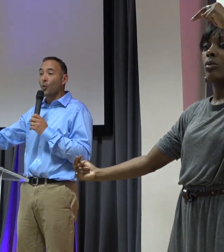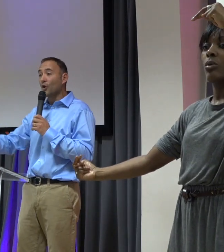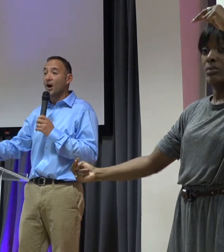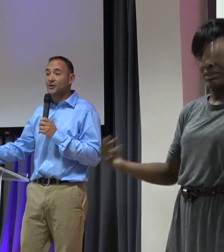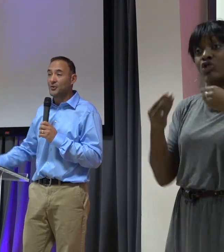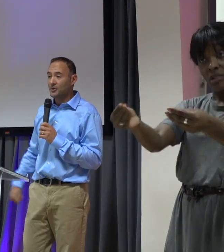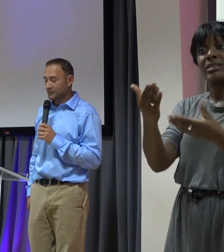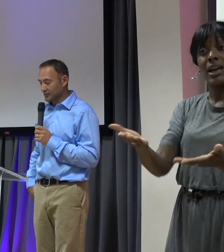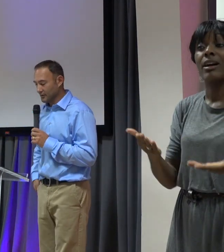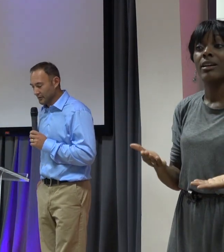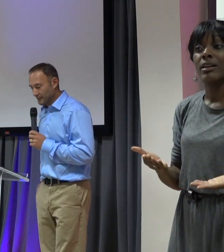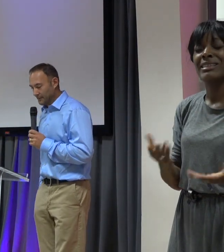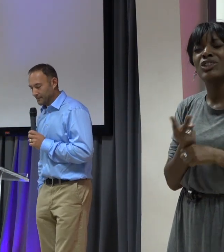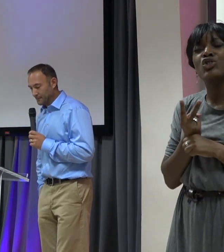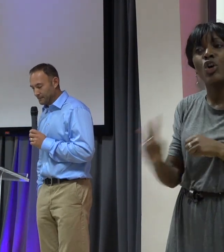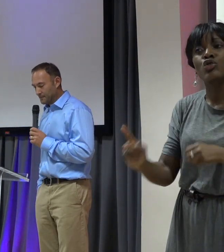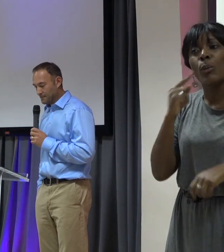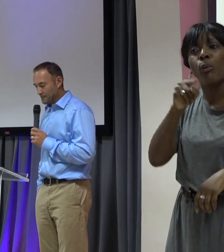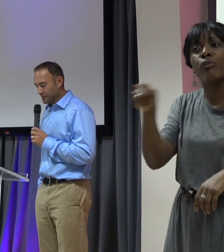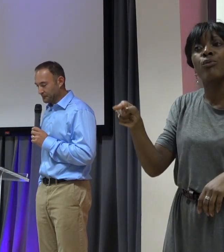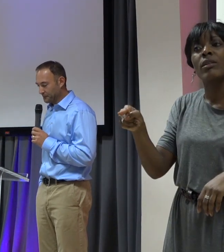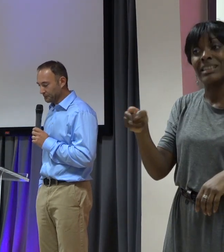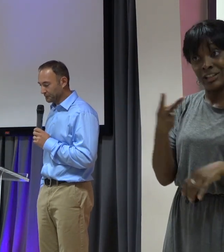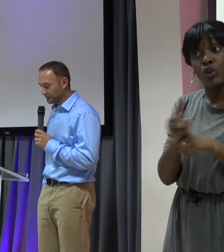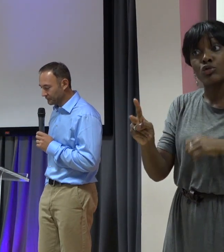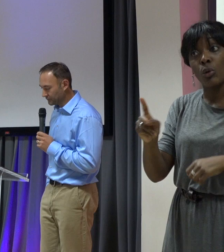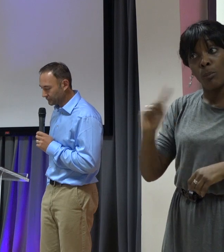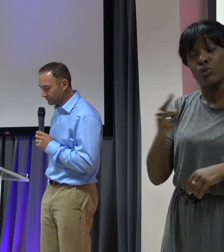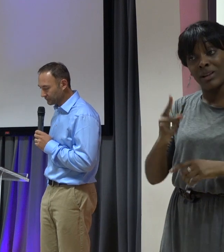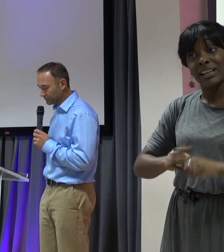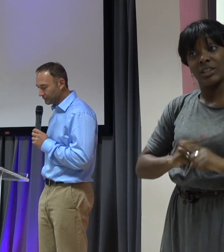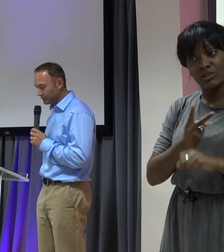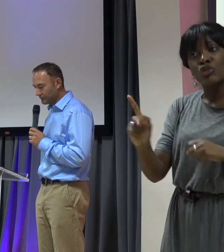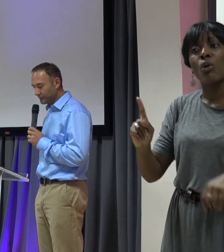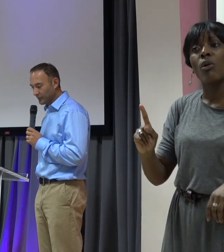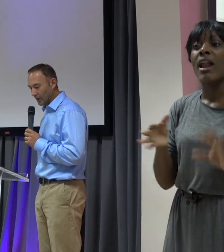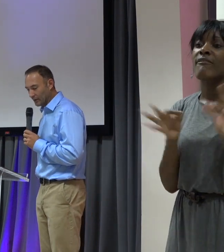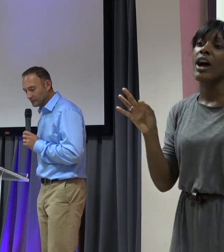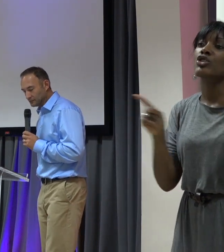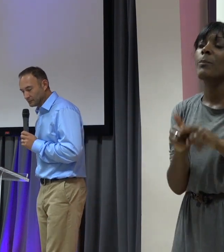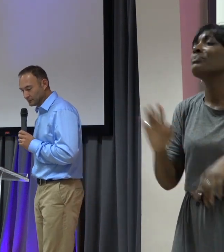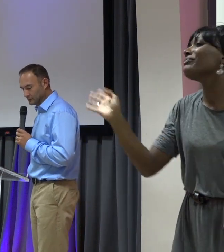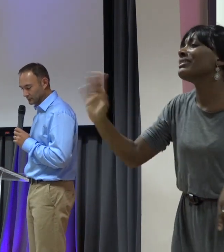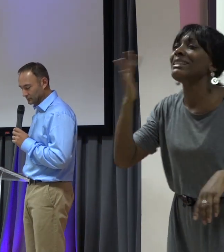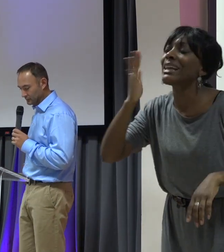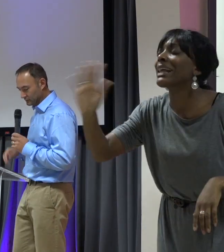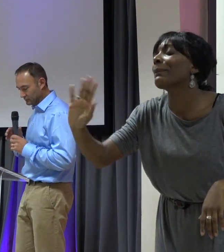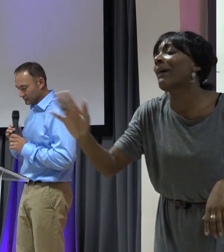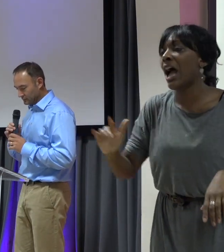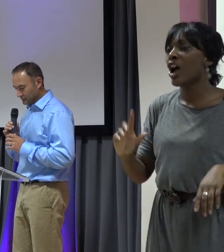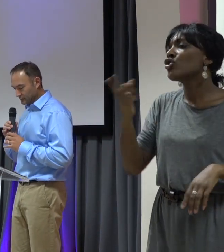would or would not do. C'est très dangereux quand on commence à avoir des phrases comme ce que Dieu va faire, ce que